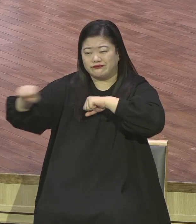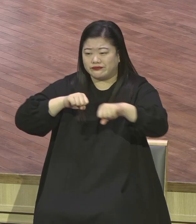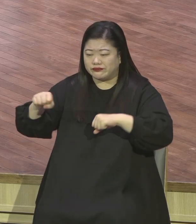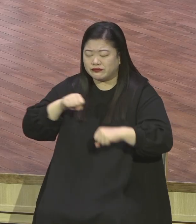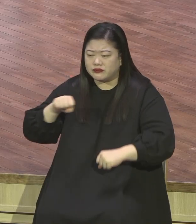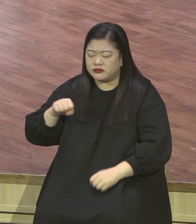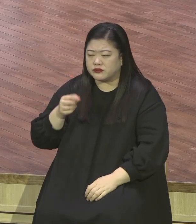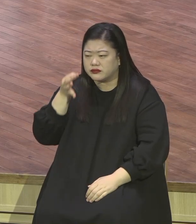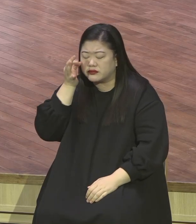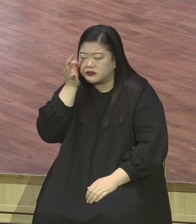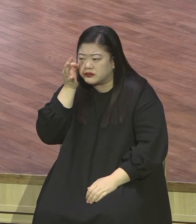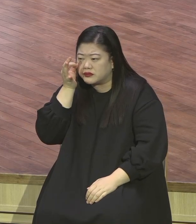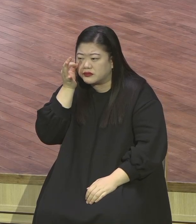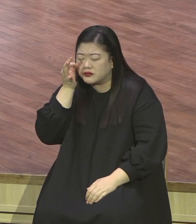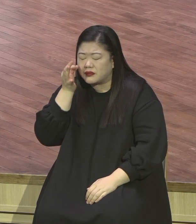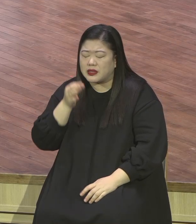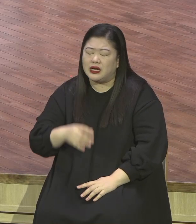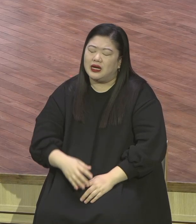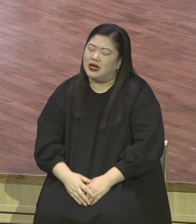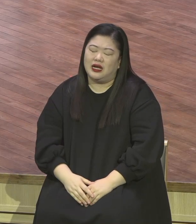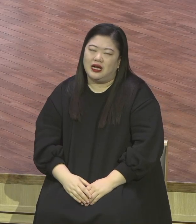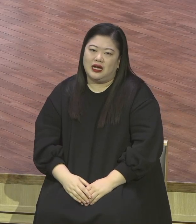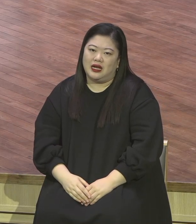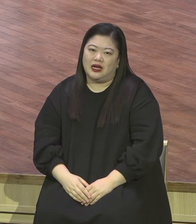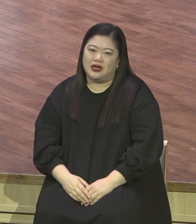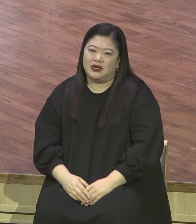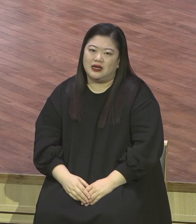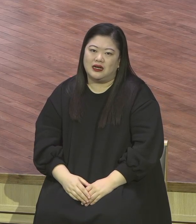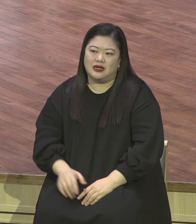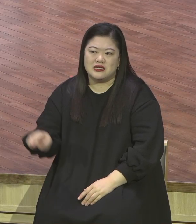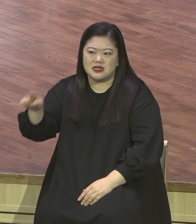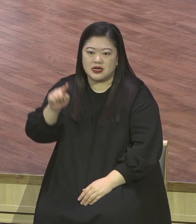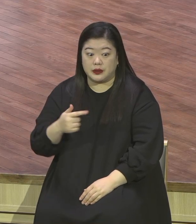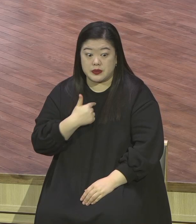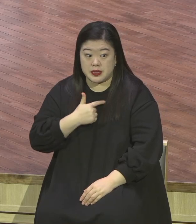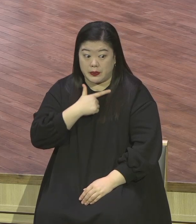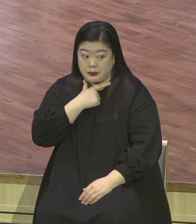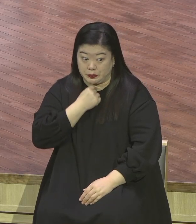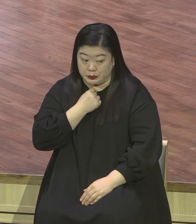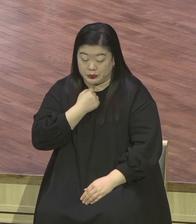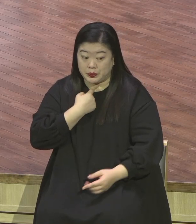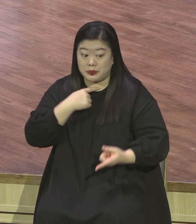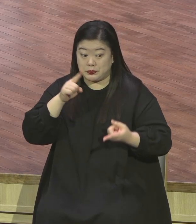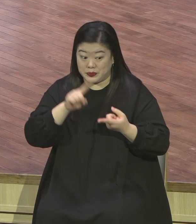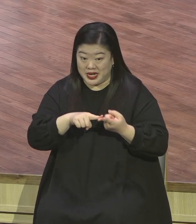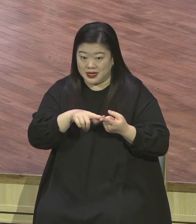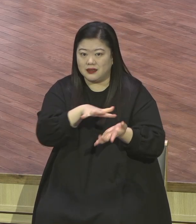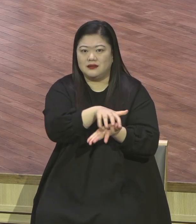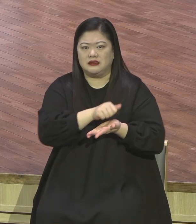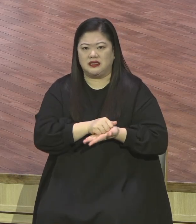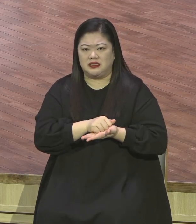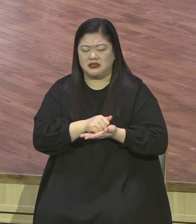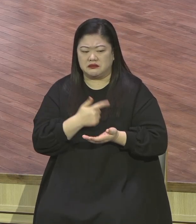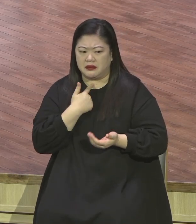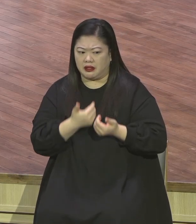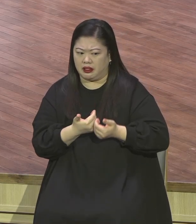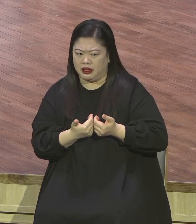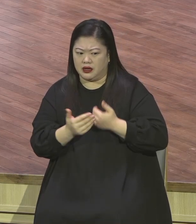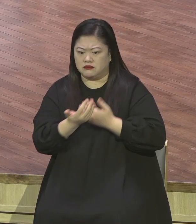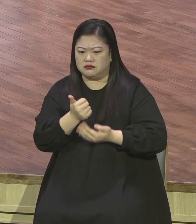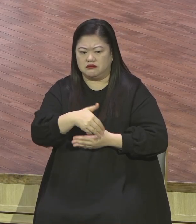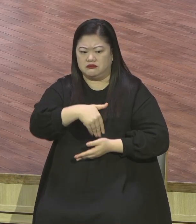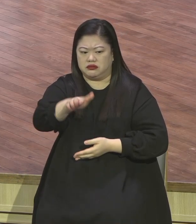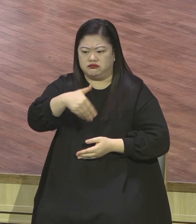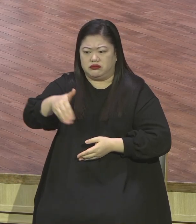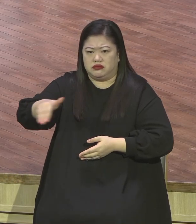서로 대체하고 있구나라는 것을 느낄 수가 있습니다. 코로나19 확산